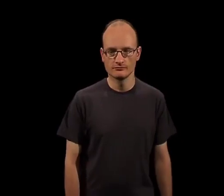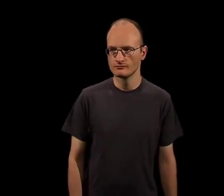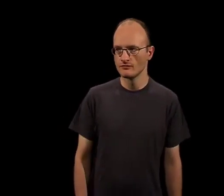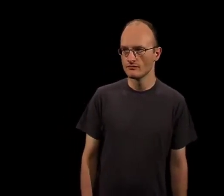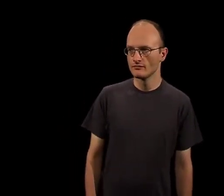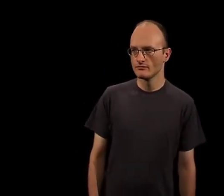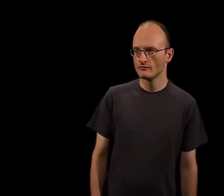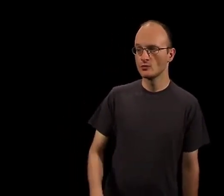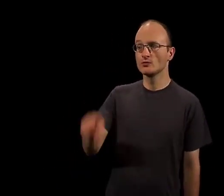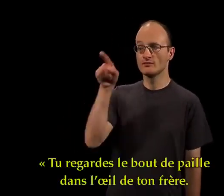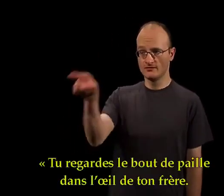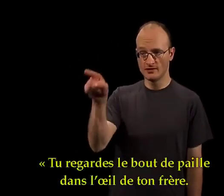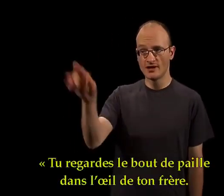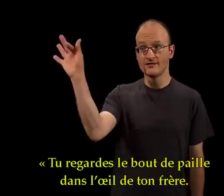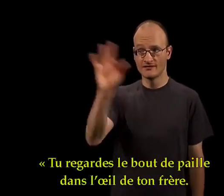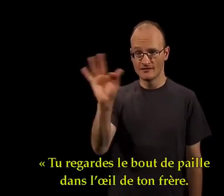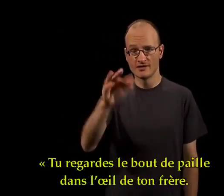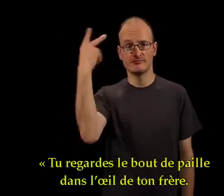Tu regardes le bout de paille dans l'œil de ton frère,